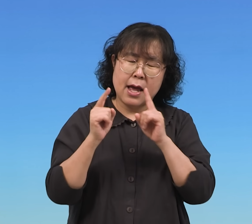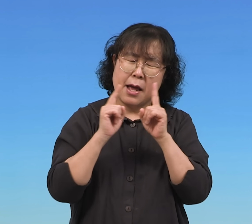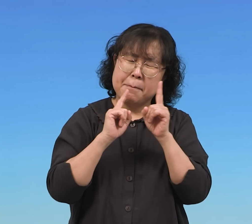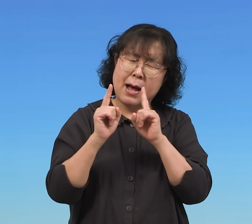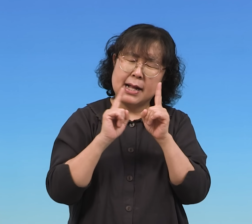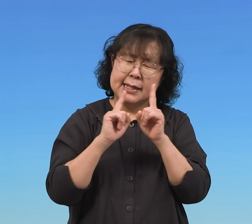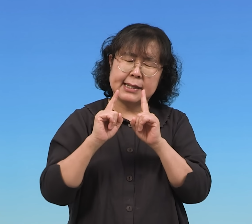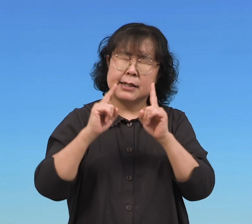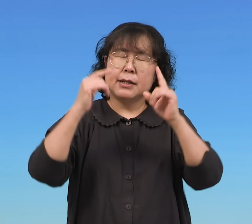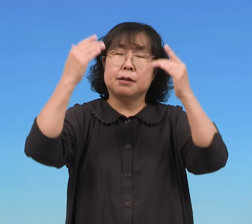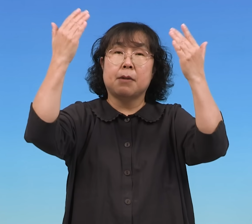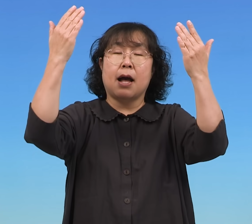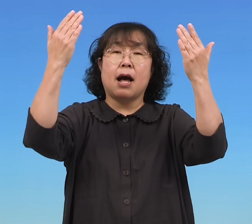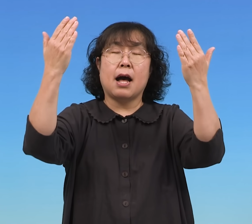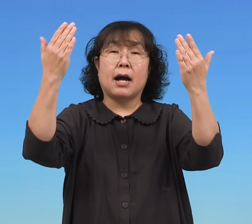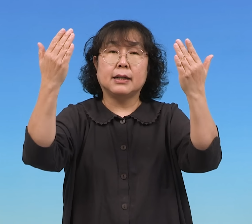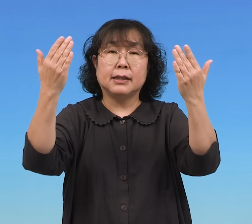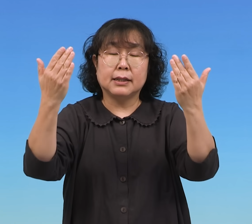말씀하시네.